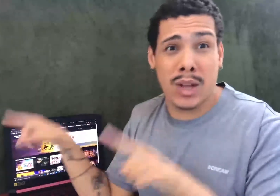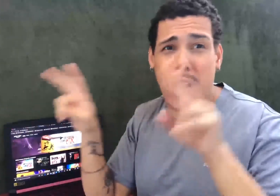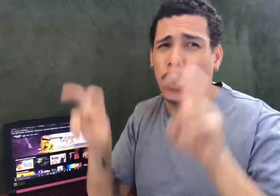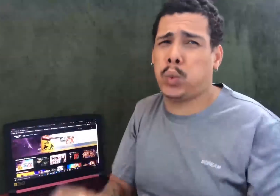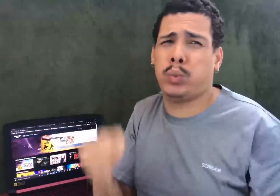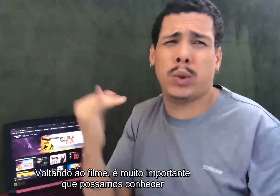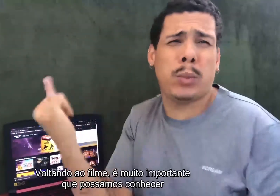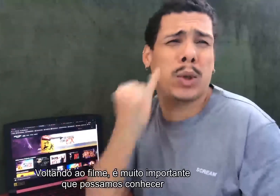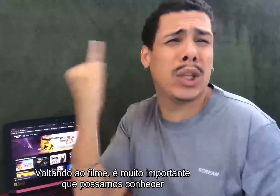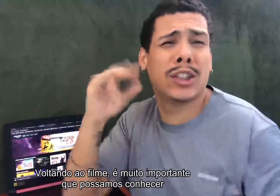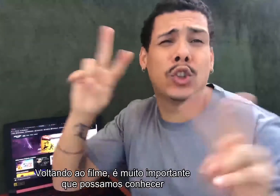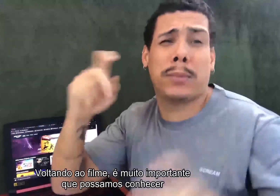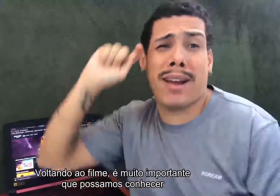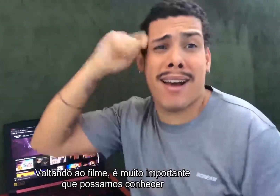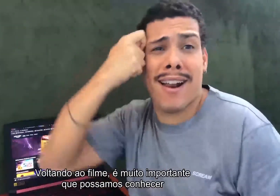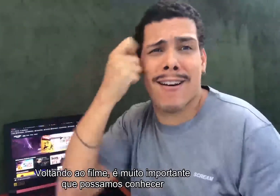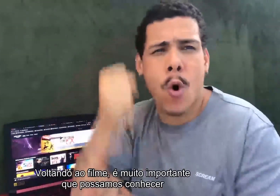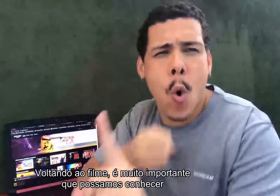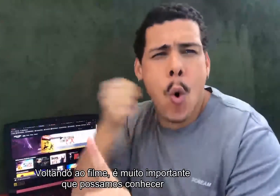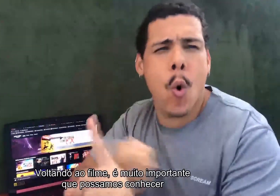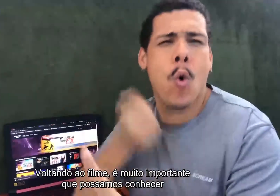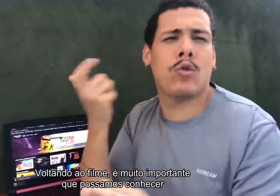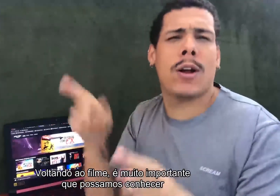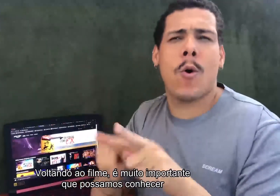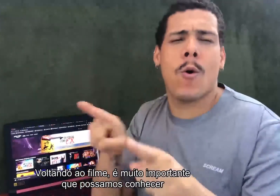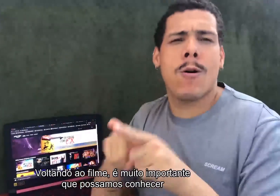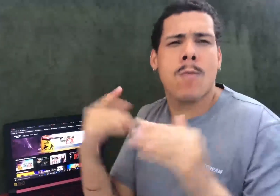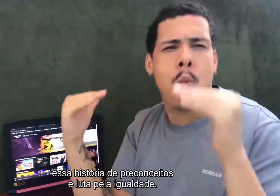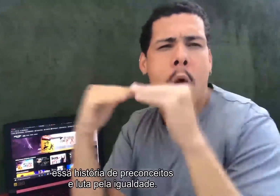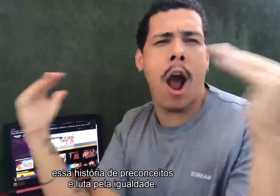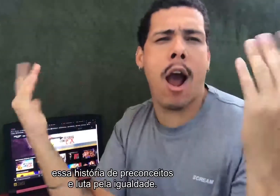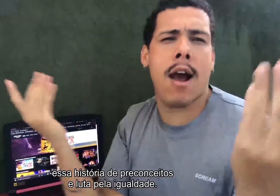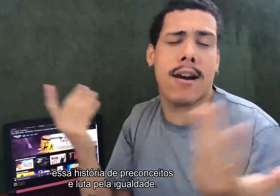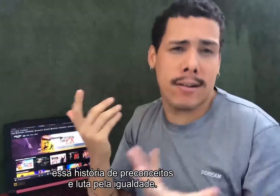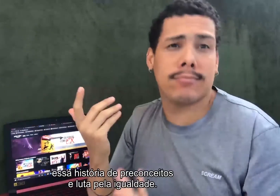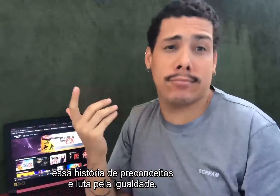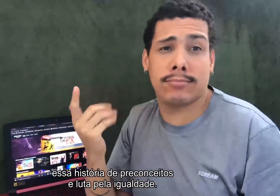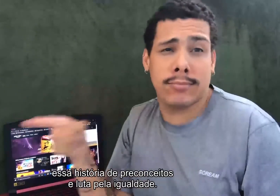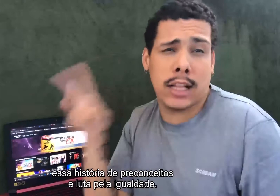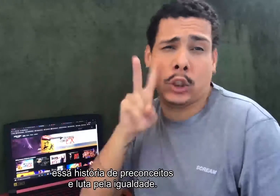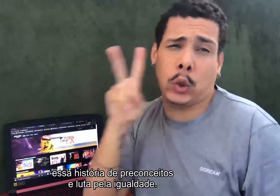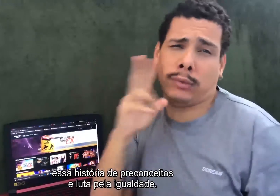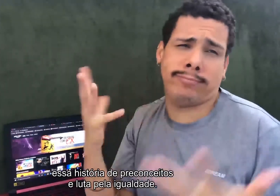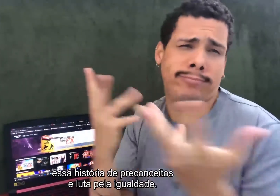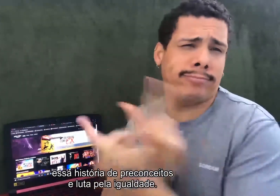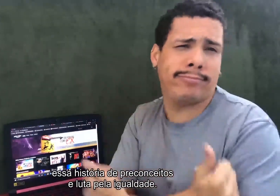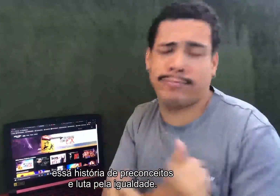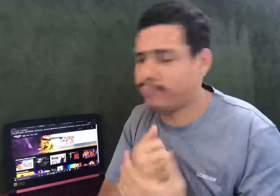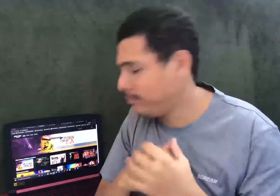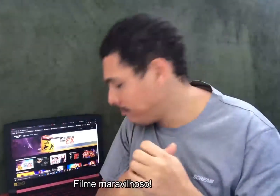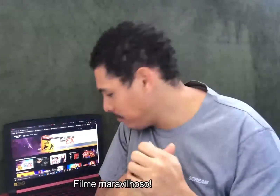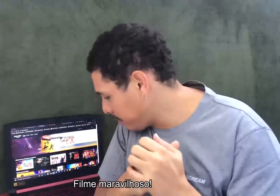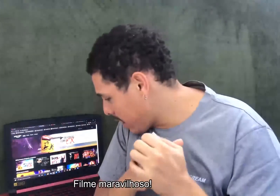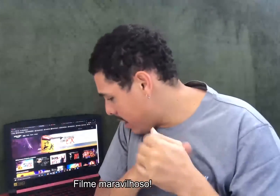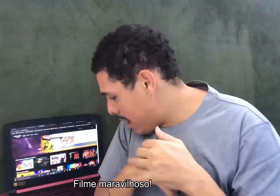necessários. Voltando ao filme, é muito importante que possamos conhecer essa história de preconceitos e luta pela igualdade.